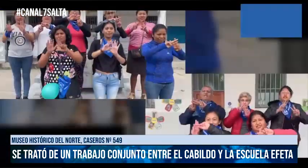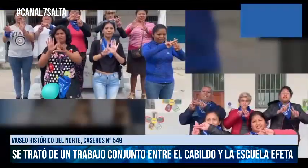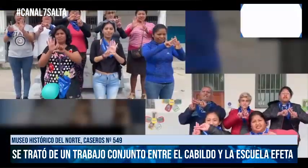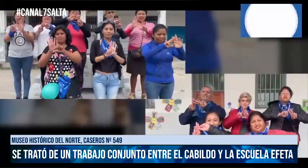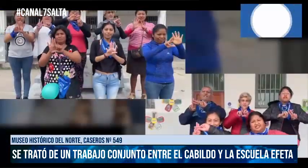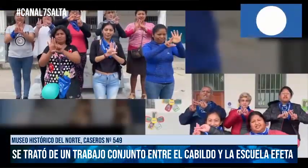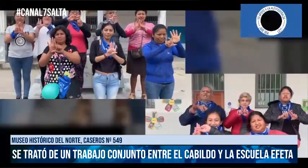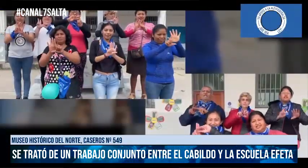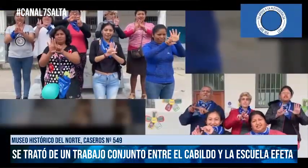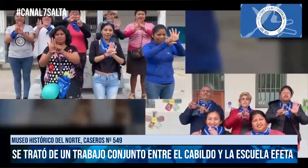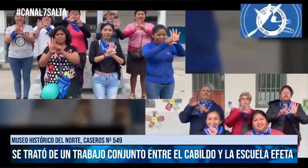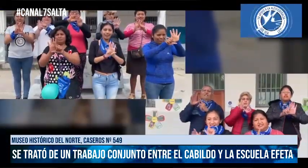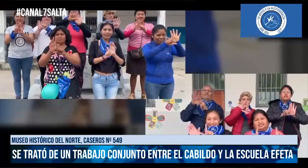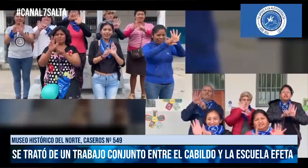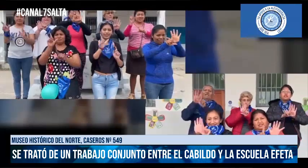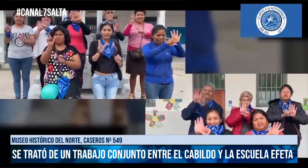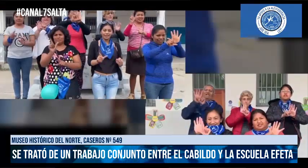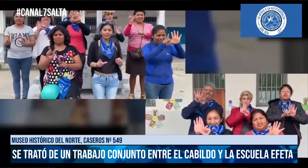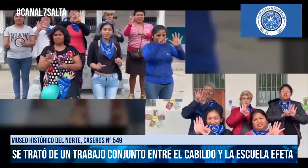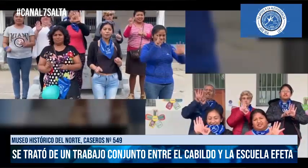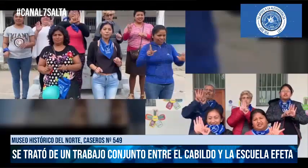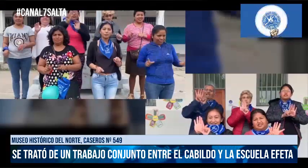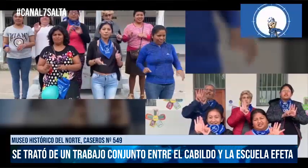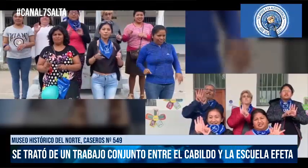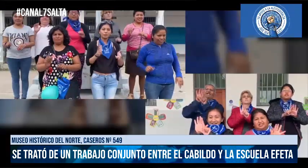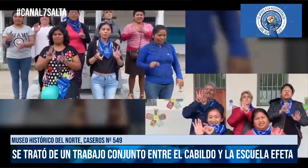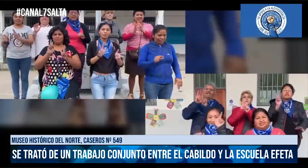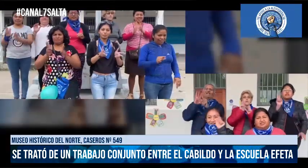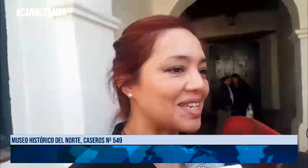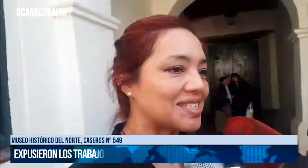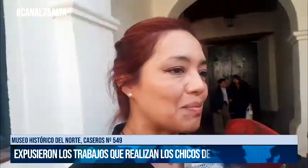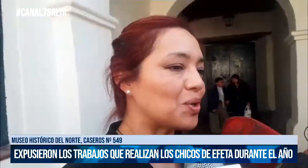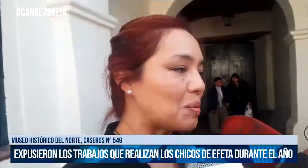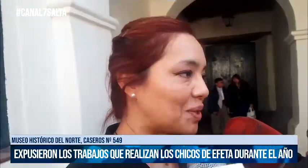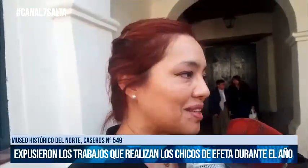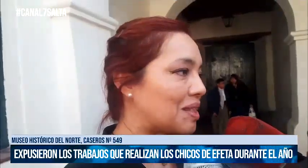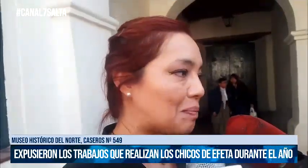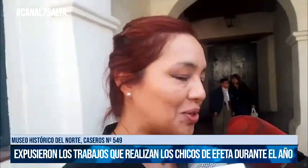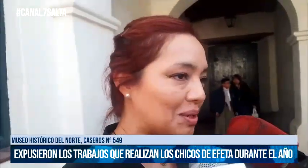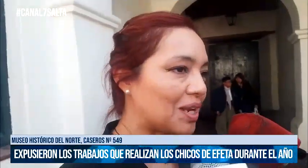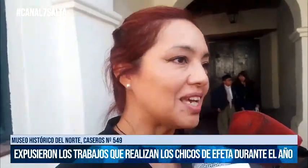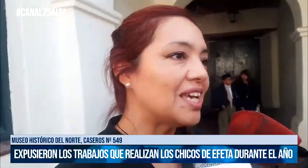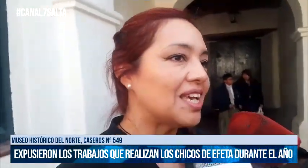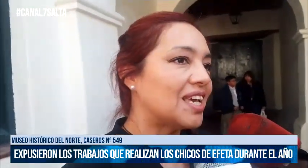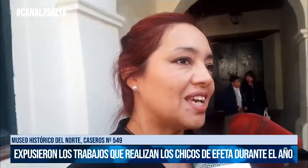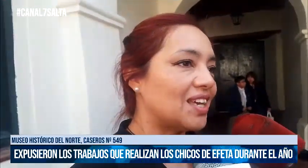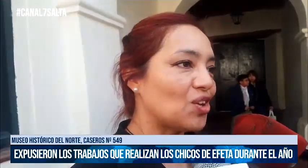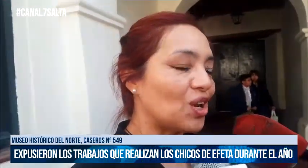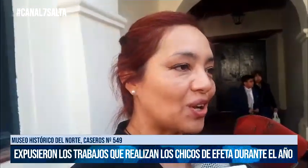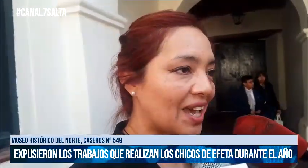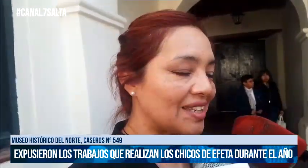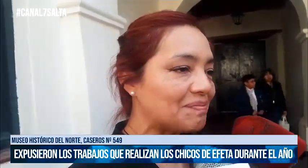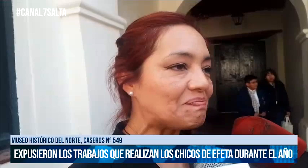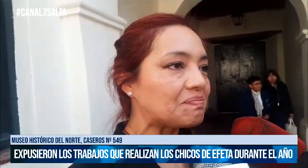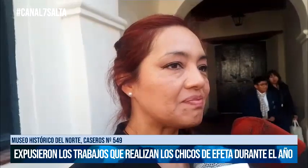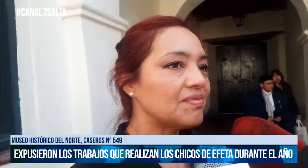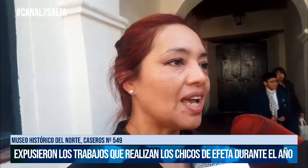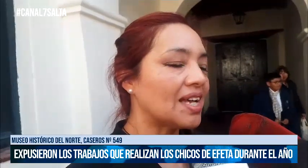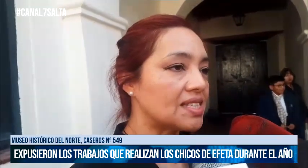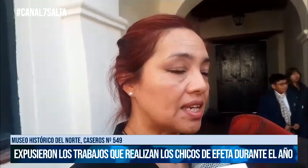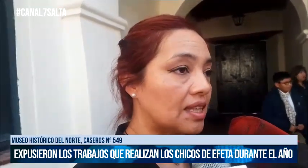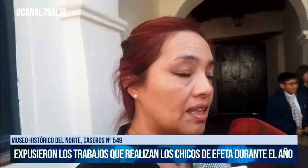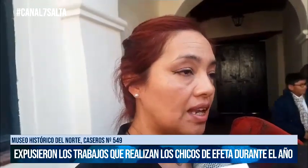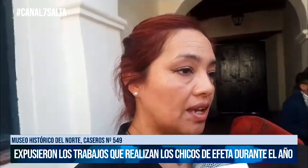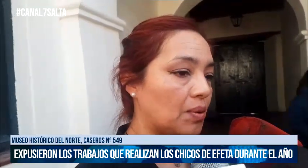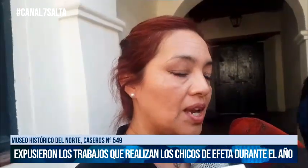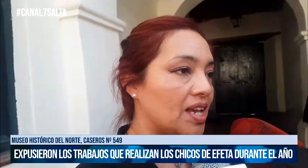entonces me acordé de Betina, que es mi paralela en este proyecto, y ella muy dispuesta y disponible dio el ok.